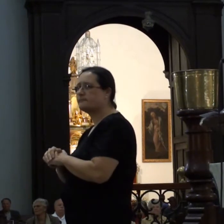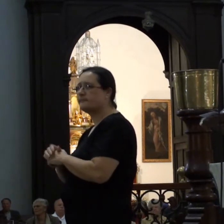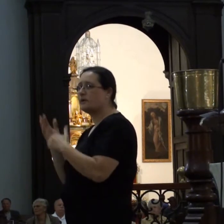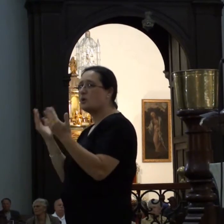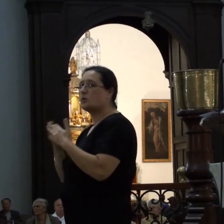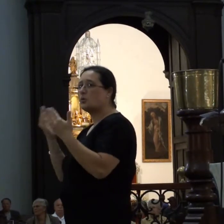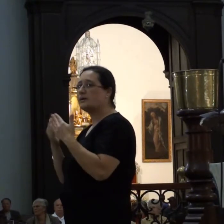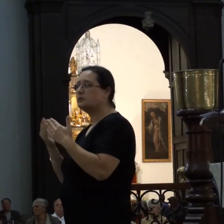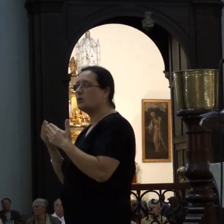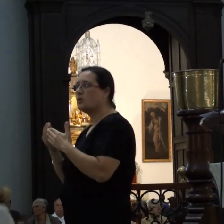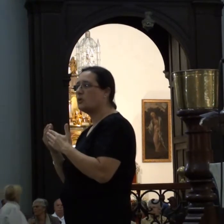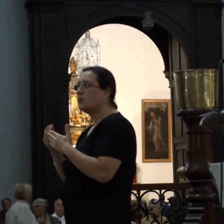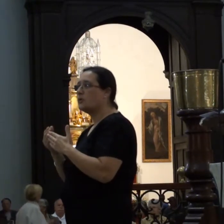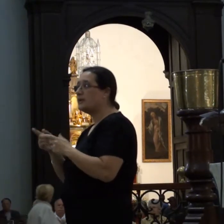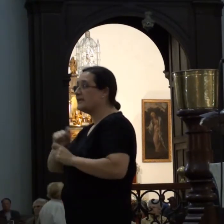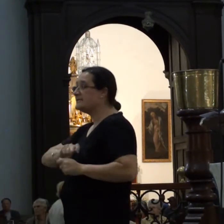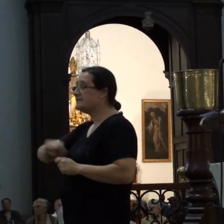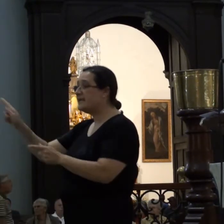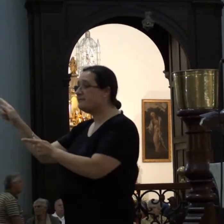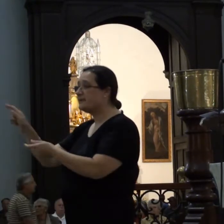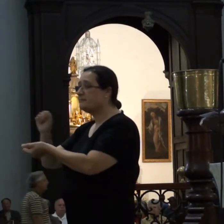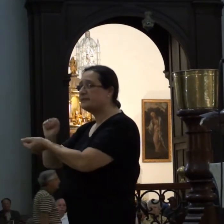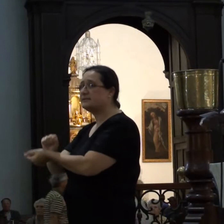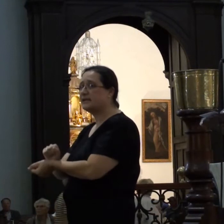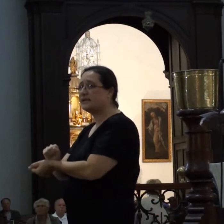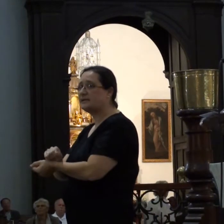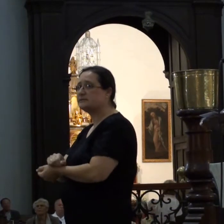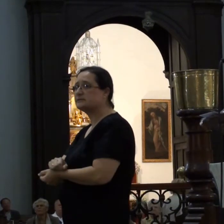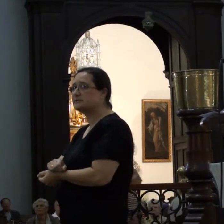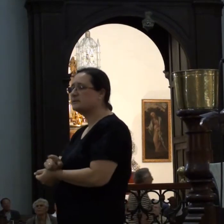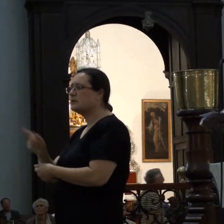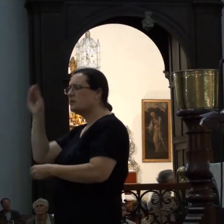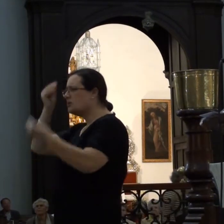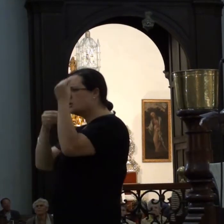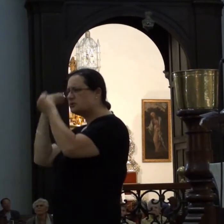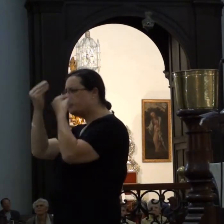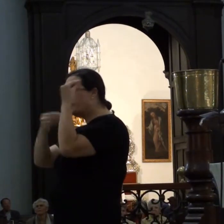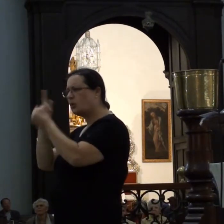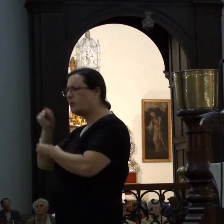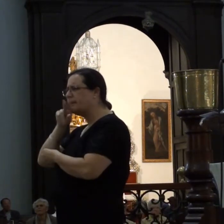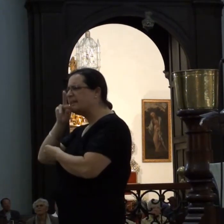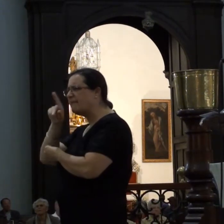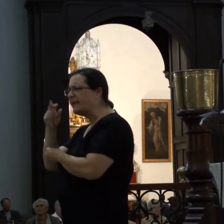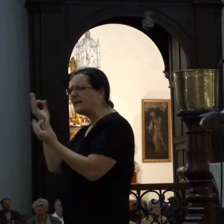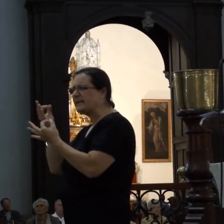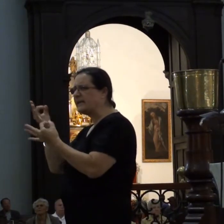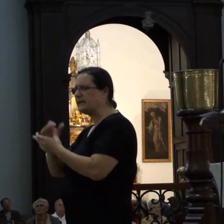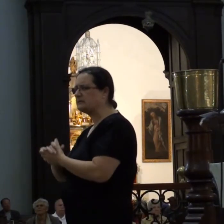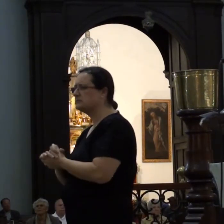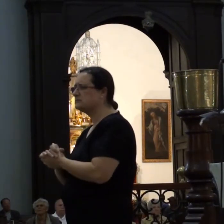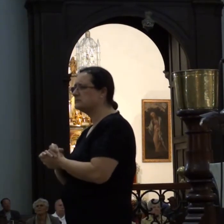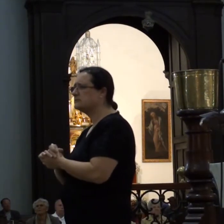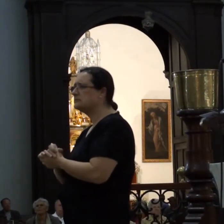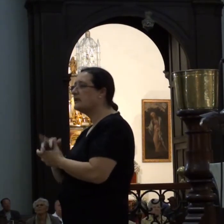os lleven para entregar cuando les tienen para entregarles no se preocupen de qué van a hablar sino